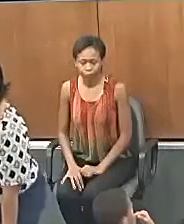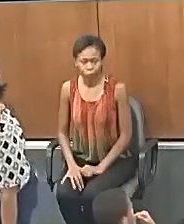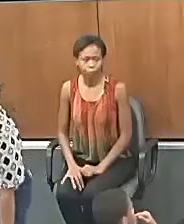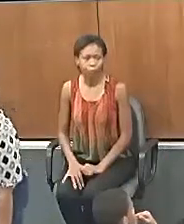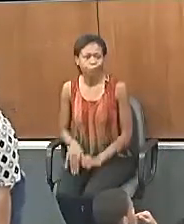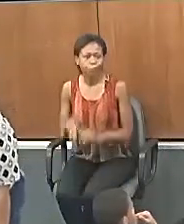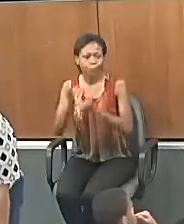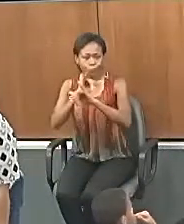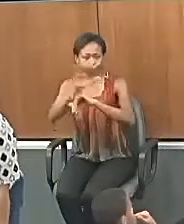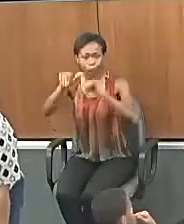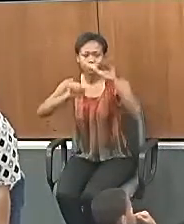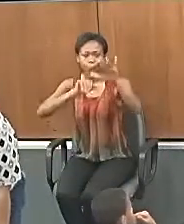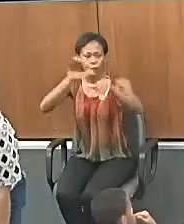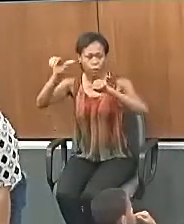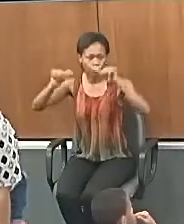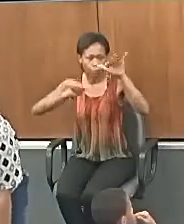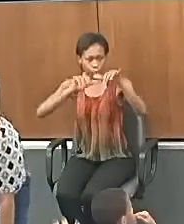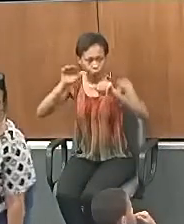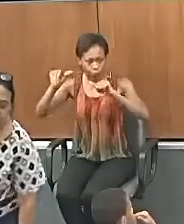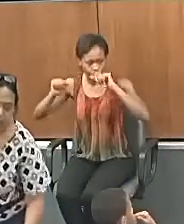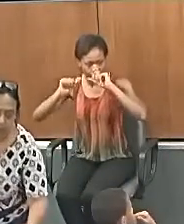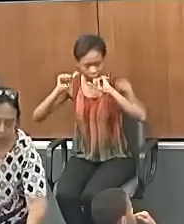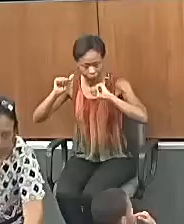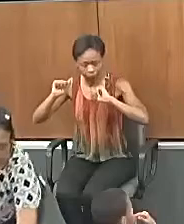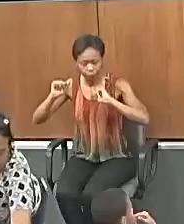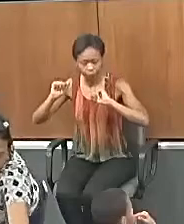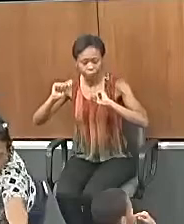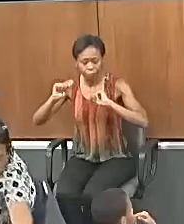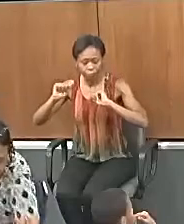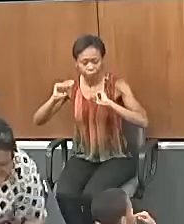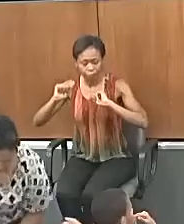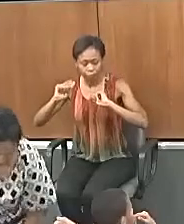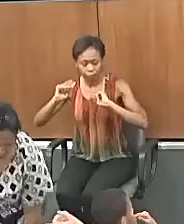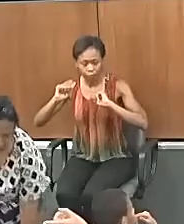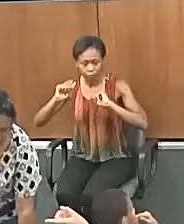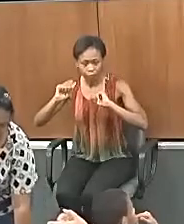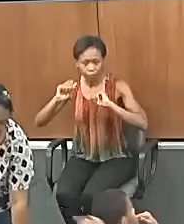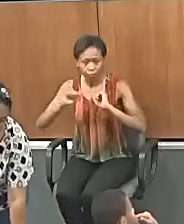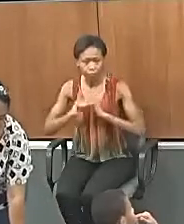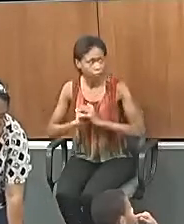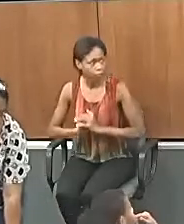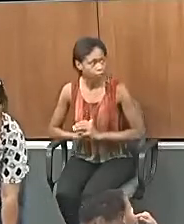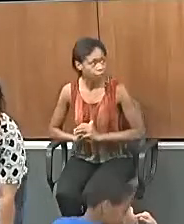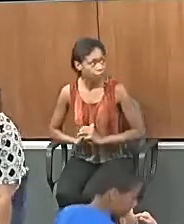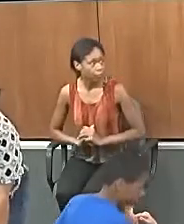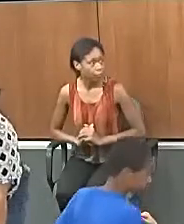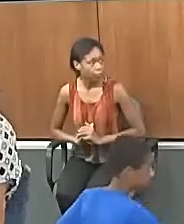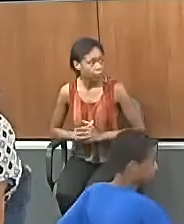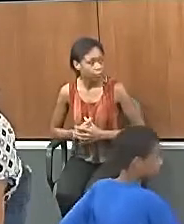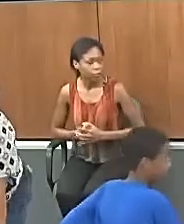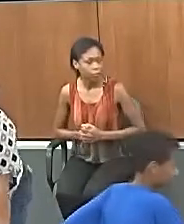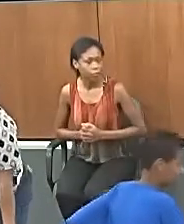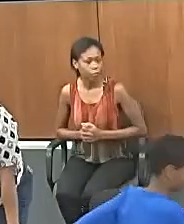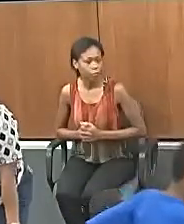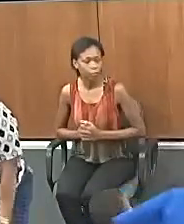da secretaria de estado de direitos humanos participação social e cidadania